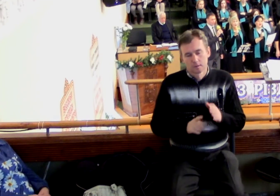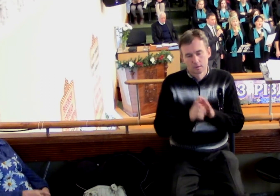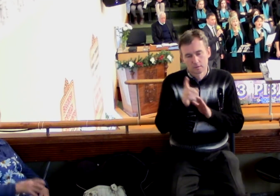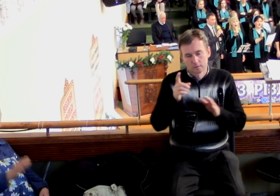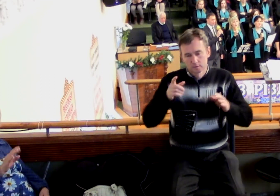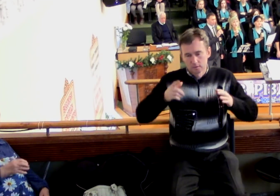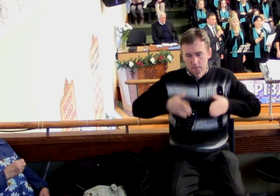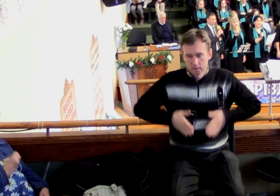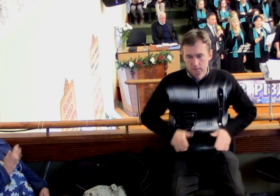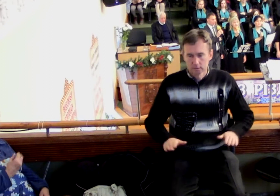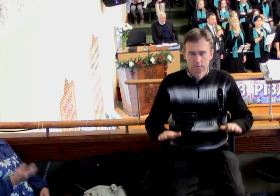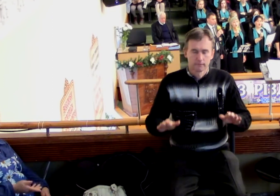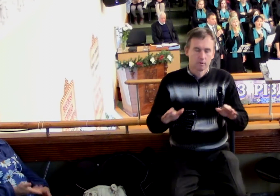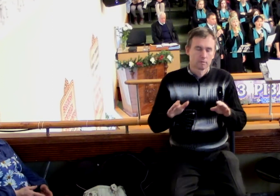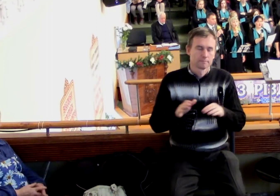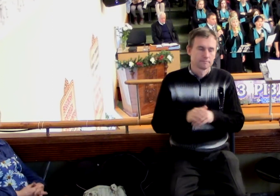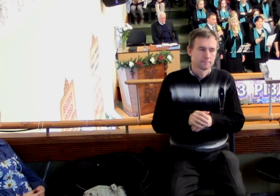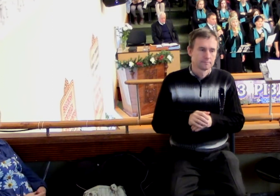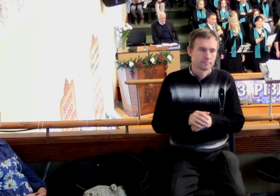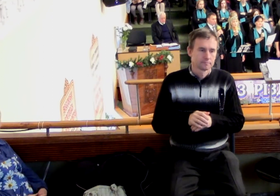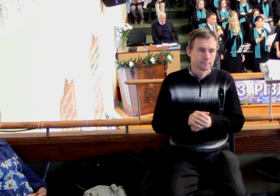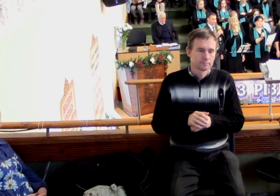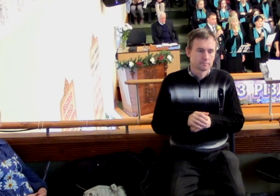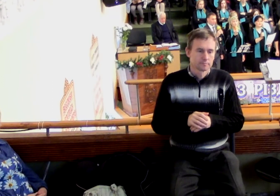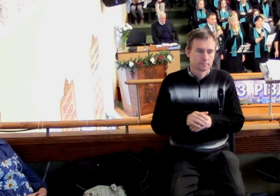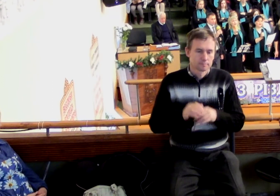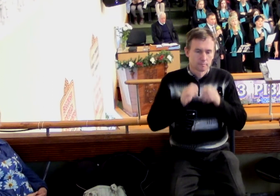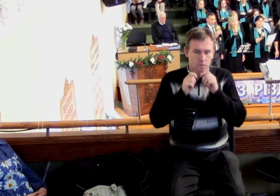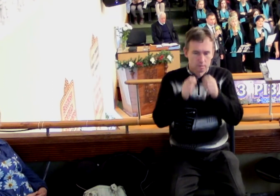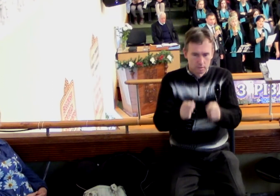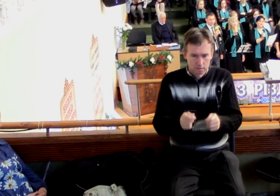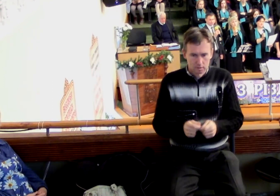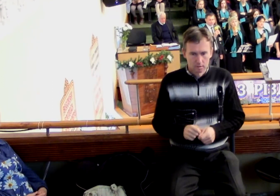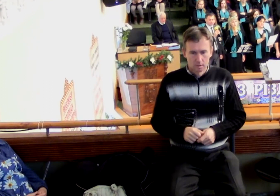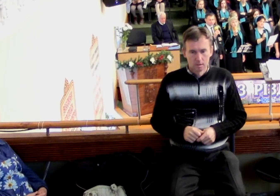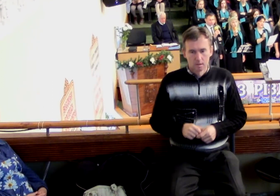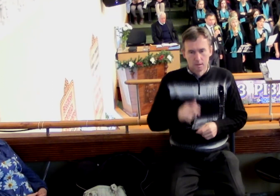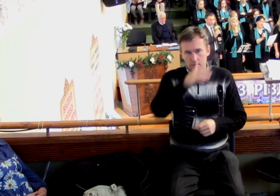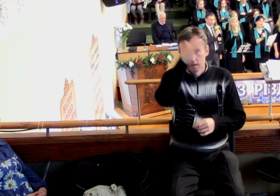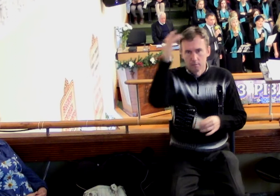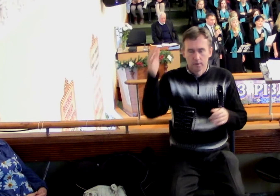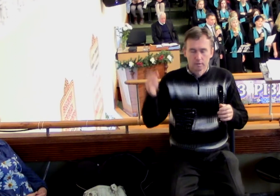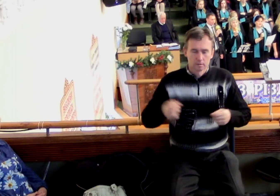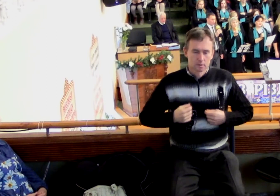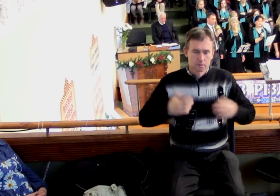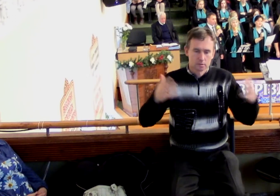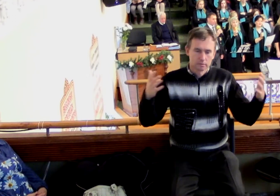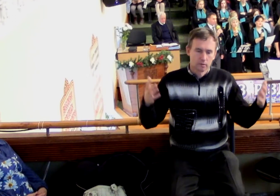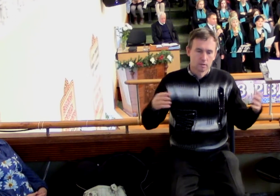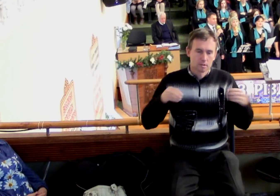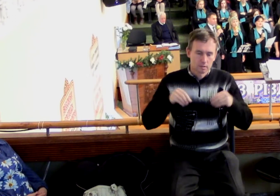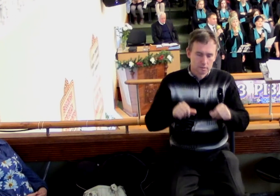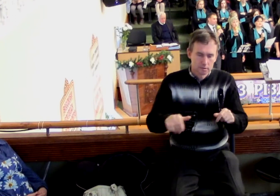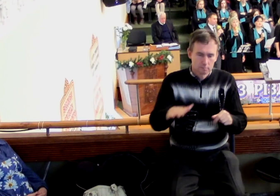Наступило Рождество, нам подарит небо торжество, на